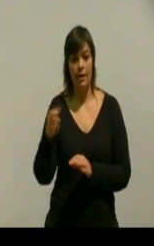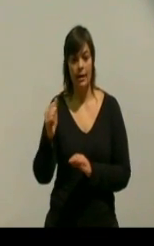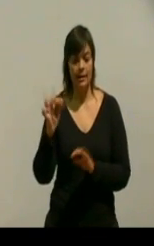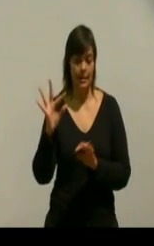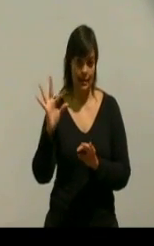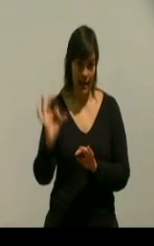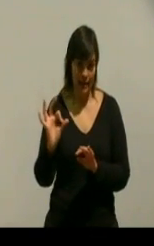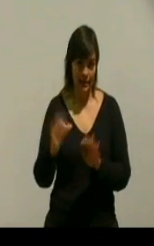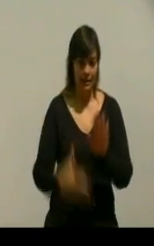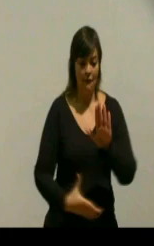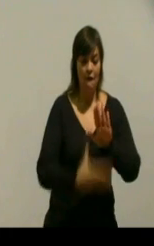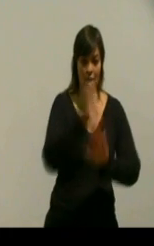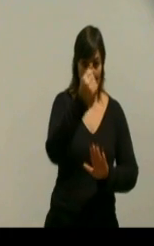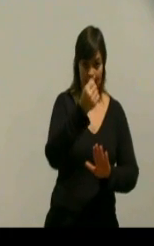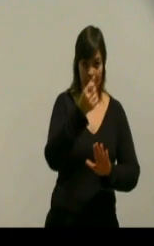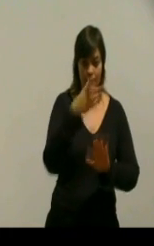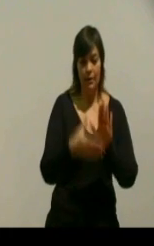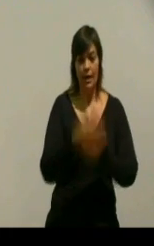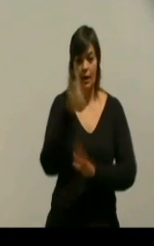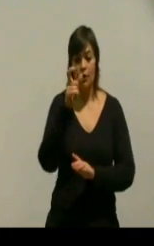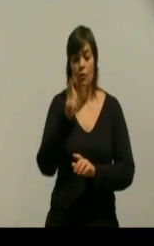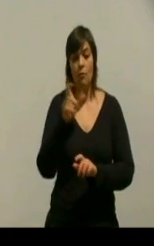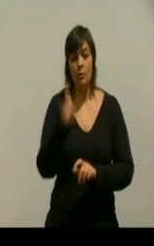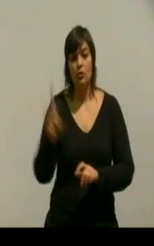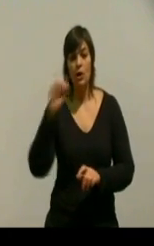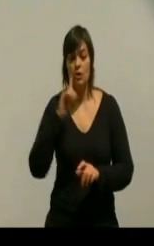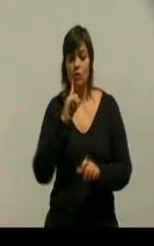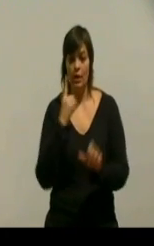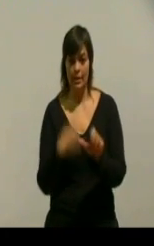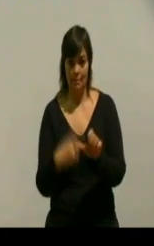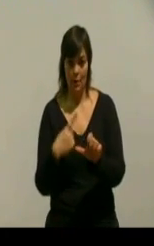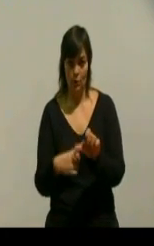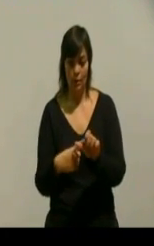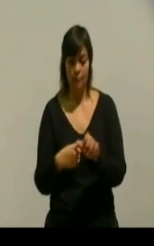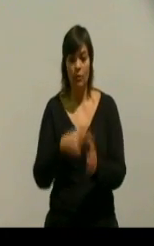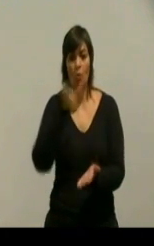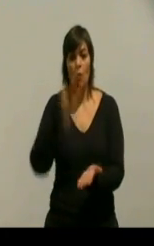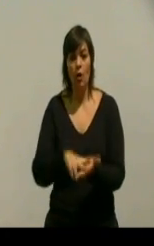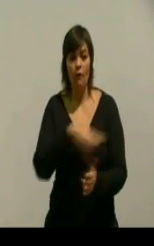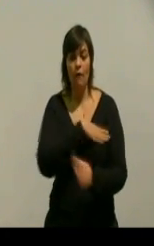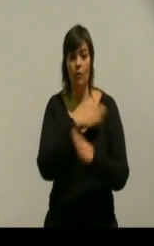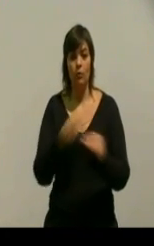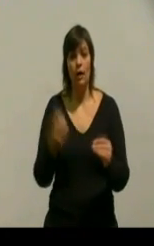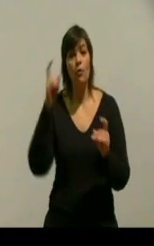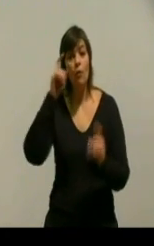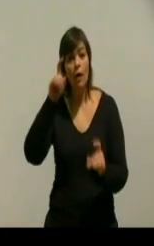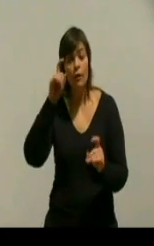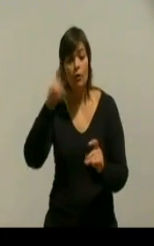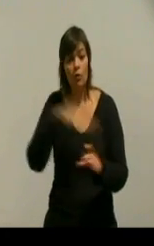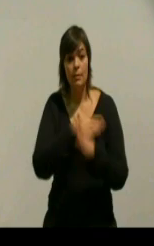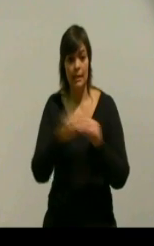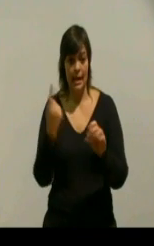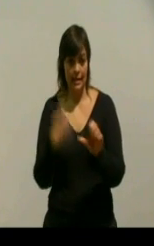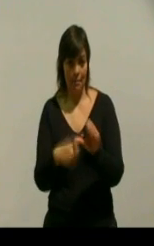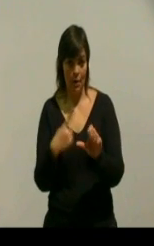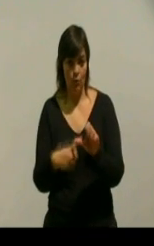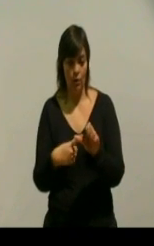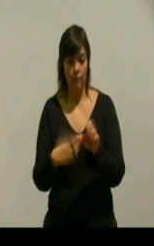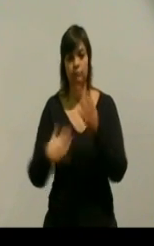de Asociaciones de Personas Sordas de Extremadura. Está homologado por la Facultad de la Educación de la Universidad de Extremadura y lo realicé